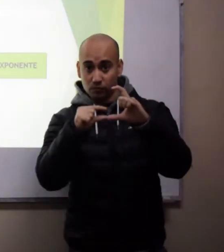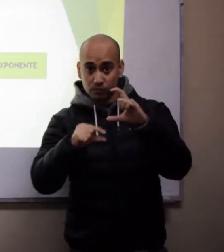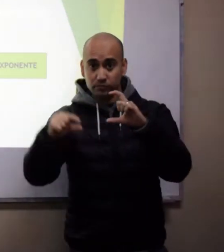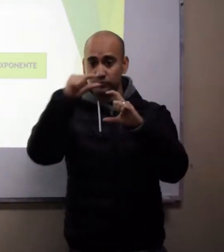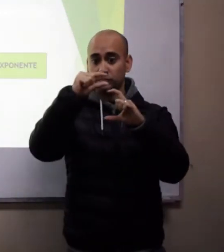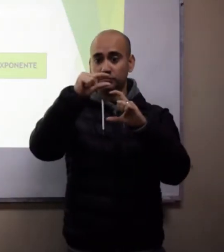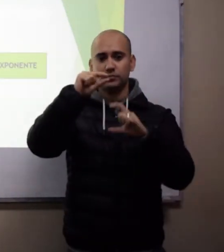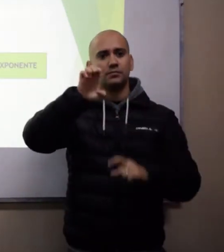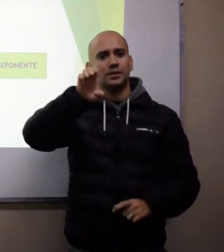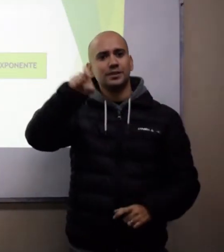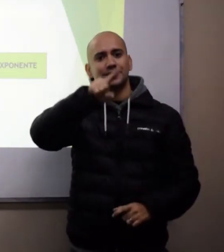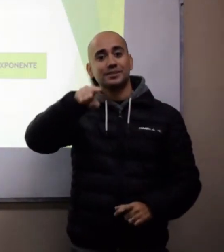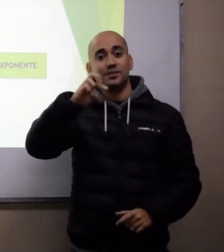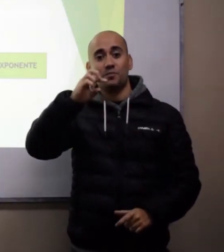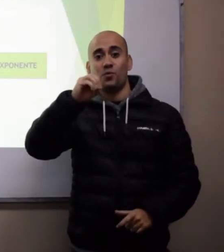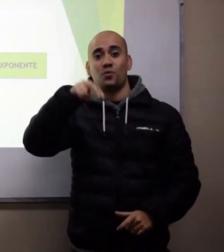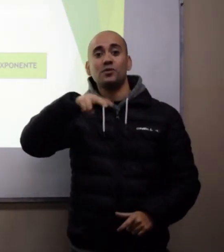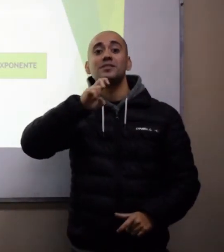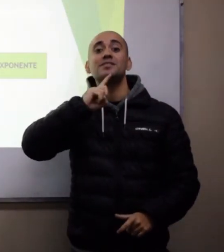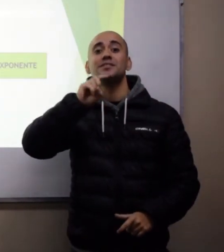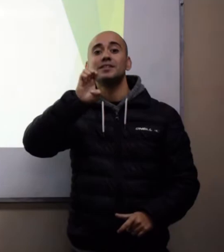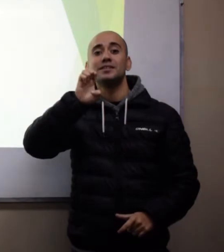y una base.